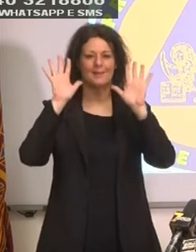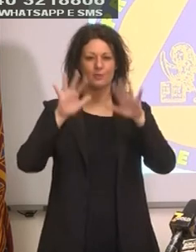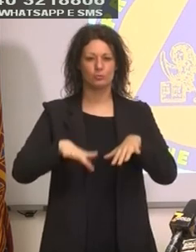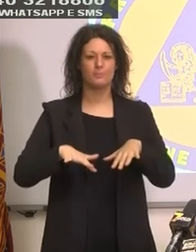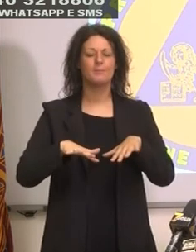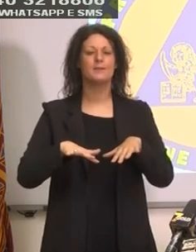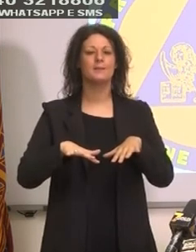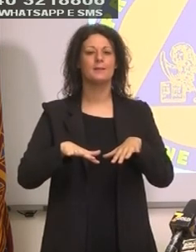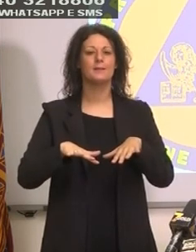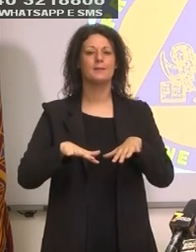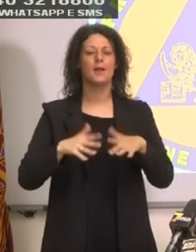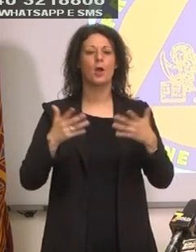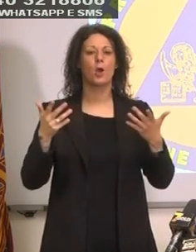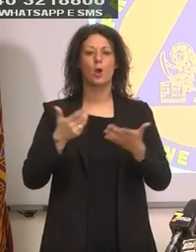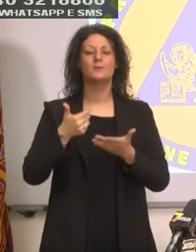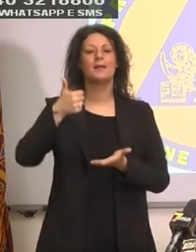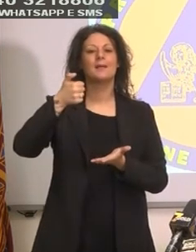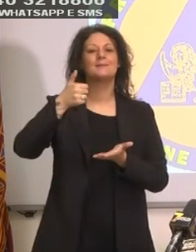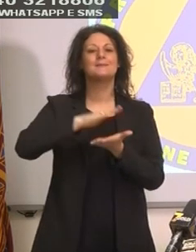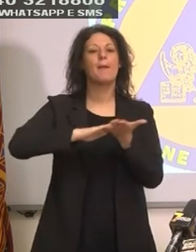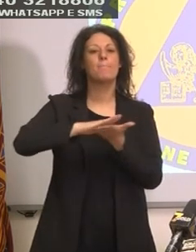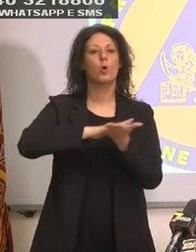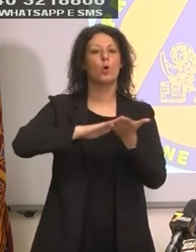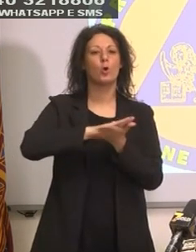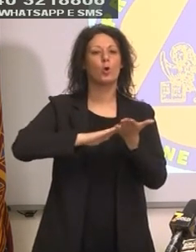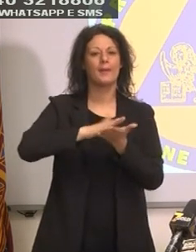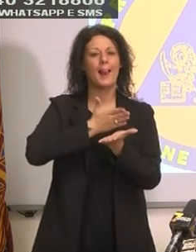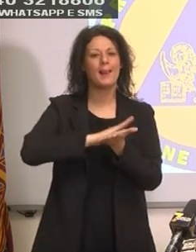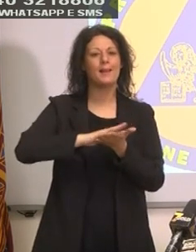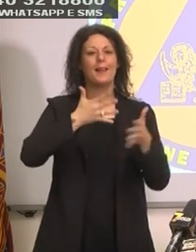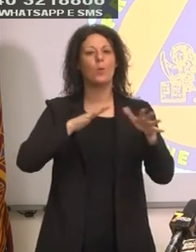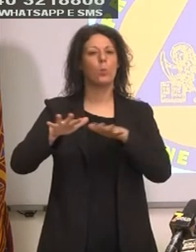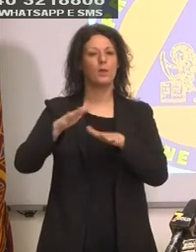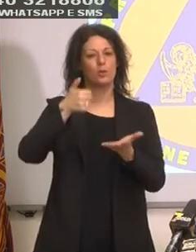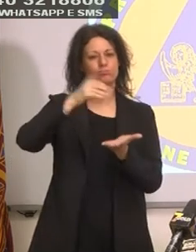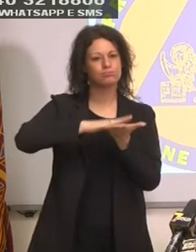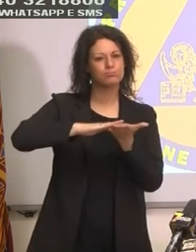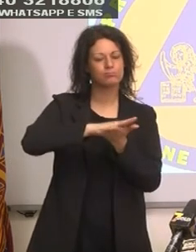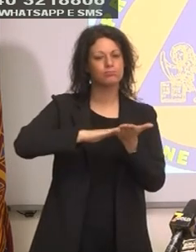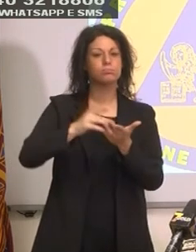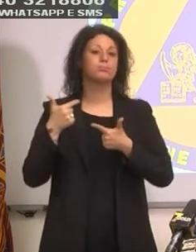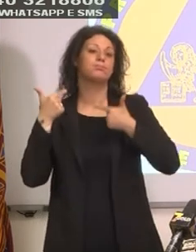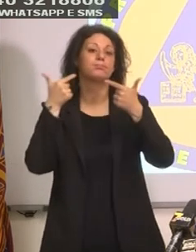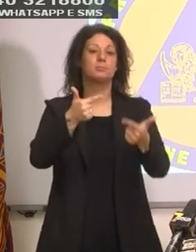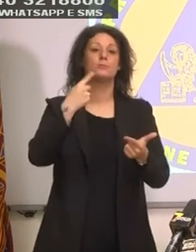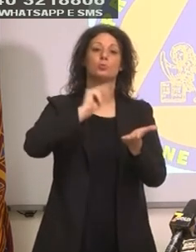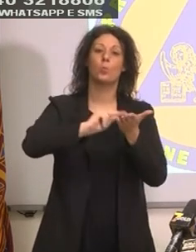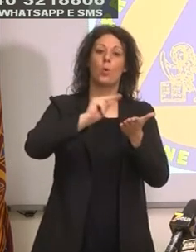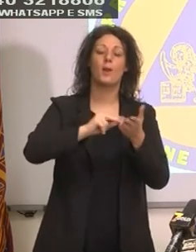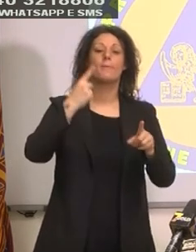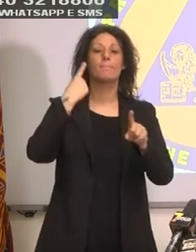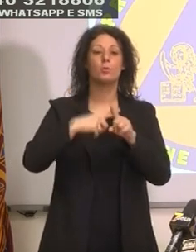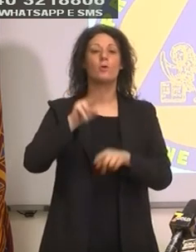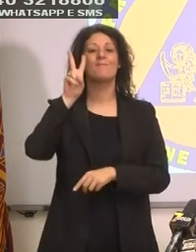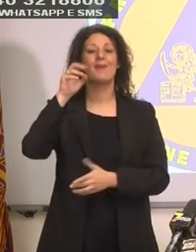10.000 litri di sapone liquido per l'igiene delle mani, quindi l'igienizzante, e 20.000 litri di